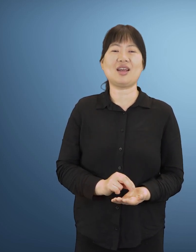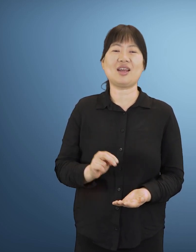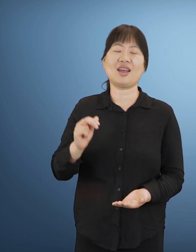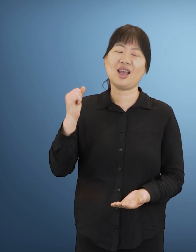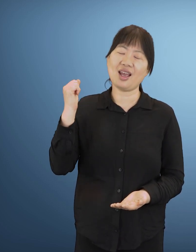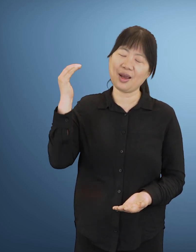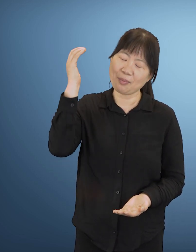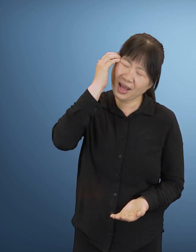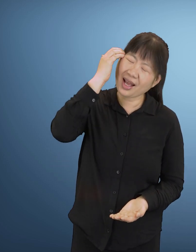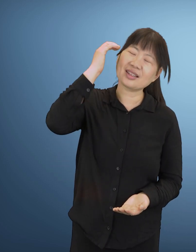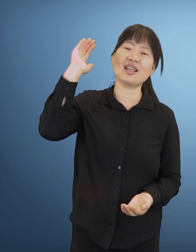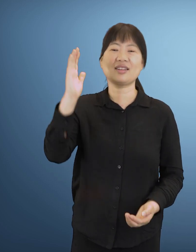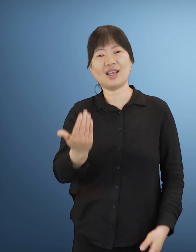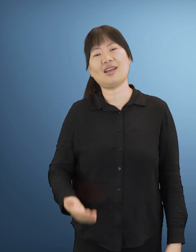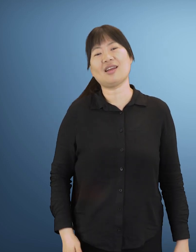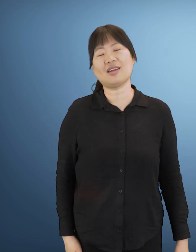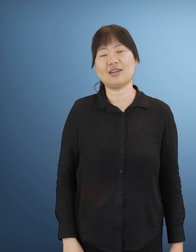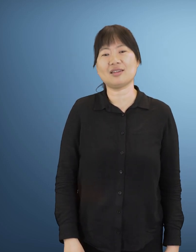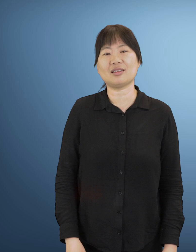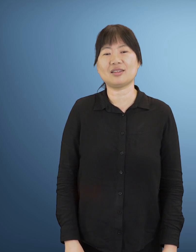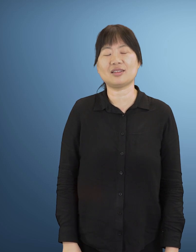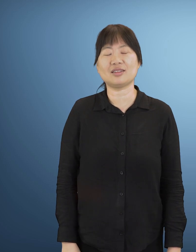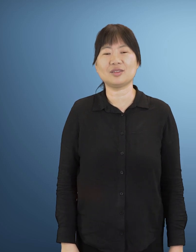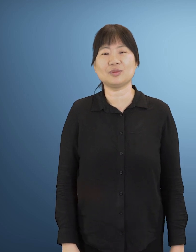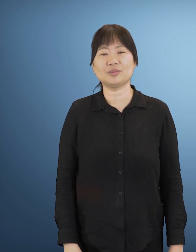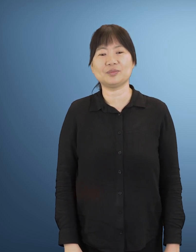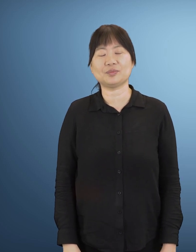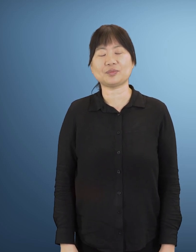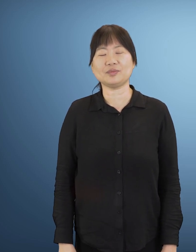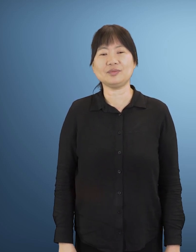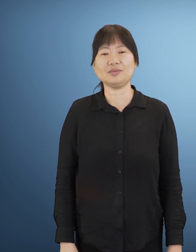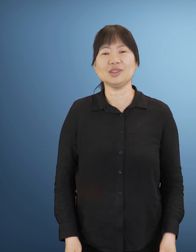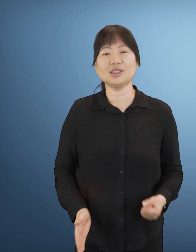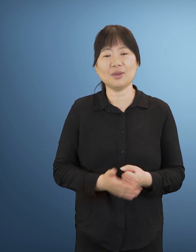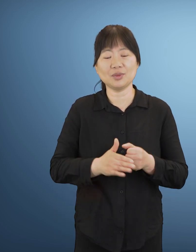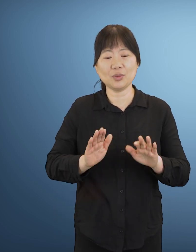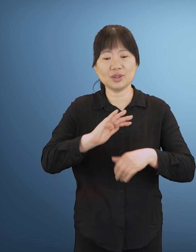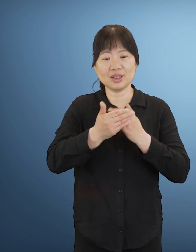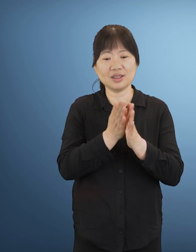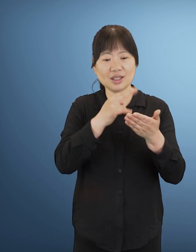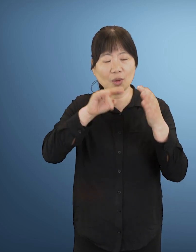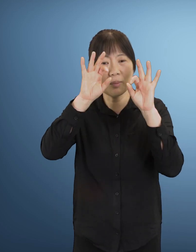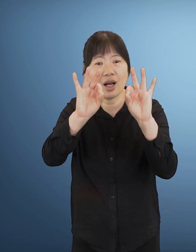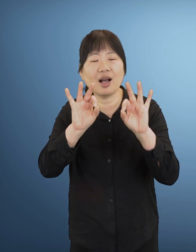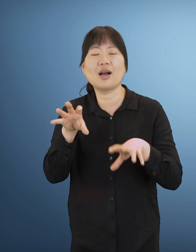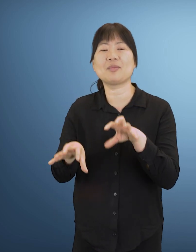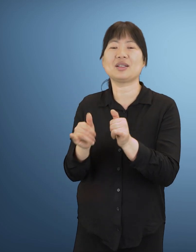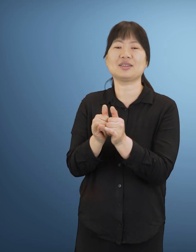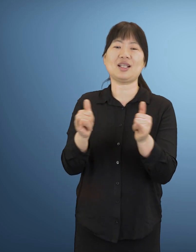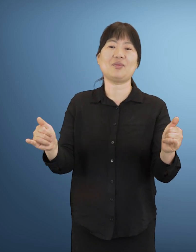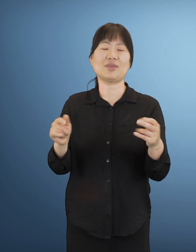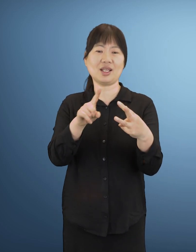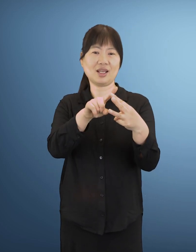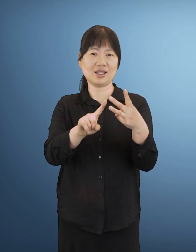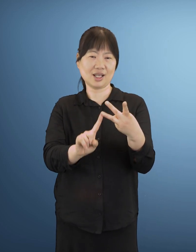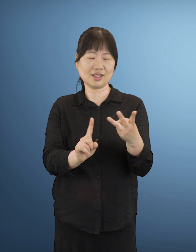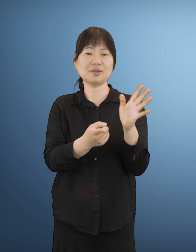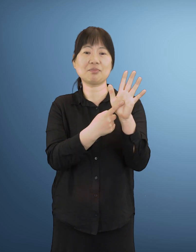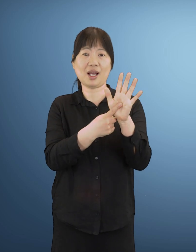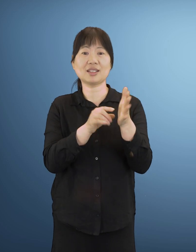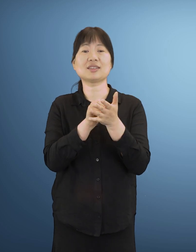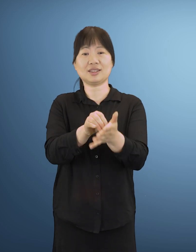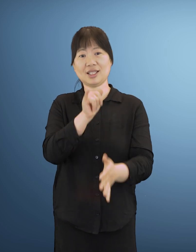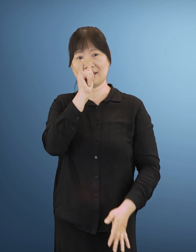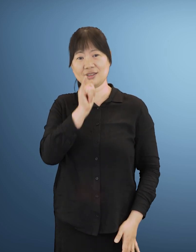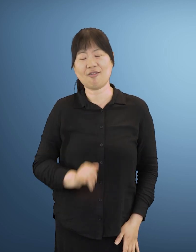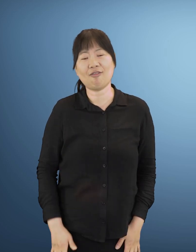안타깝게도 걸림돌이 돼버리고 말았어요. 그래서 오늘 이 본문에서는 마을 사람들의 세 가지 반응이 등장을